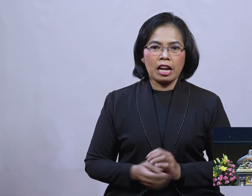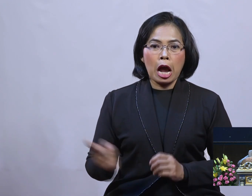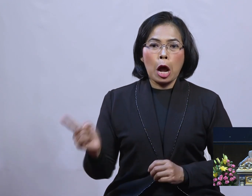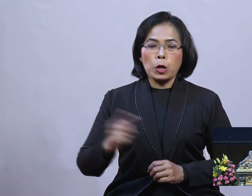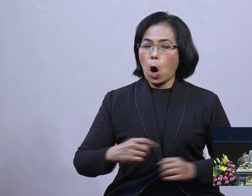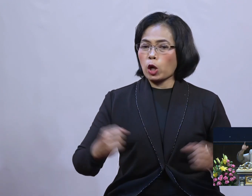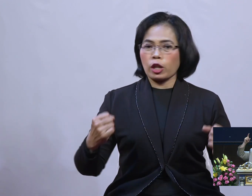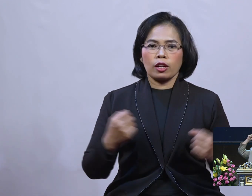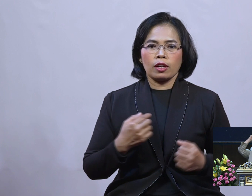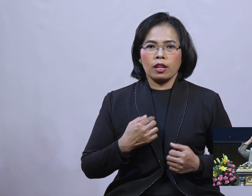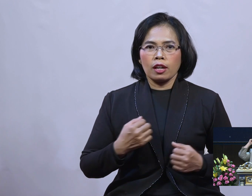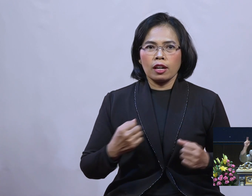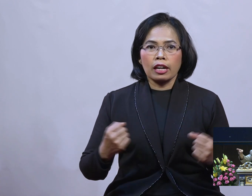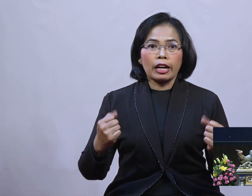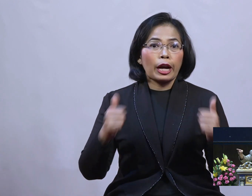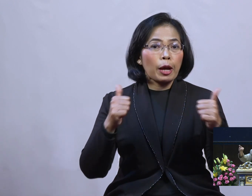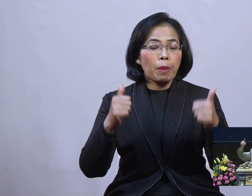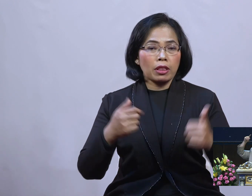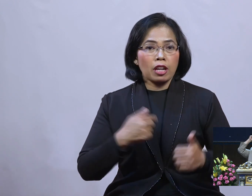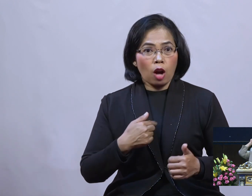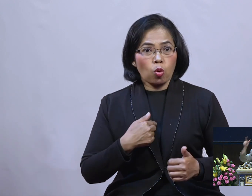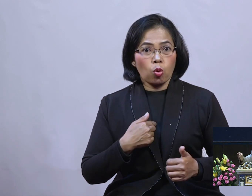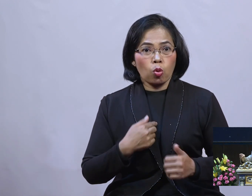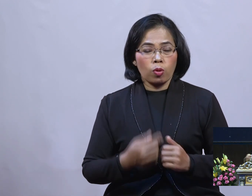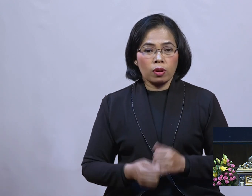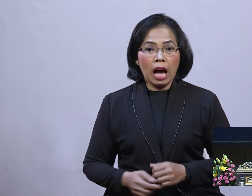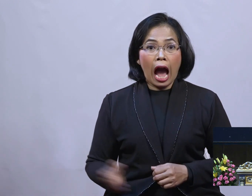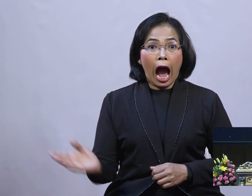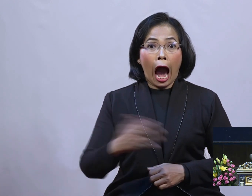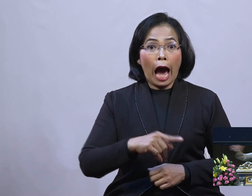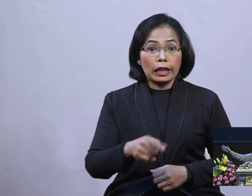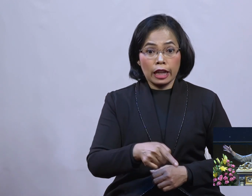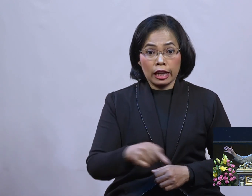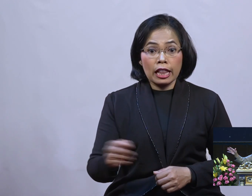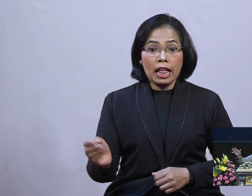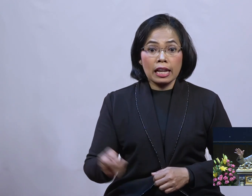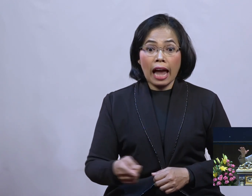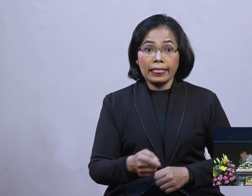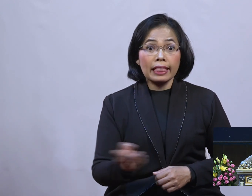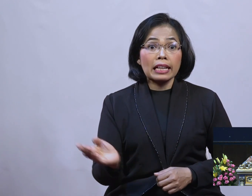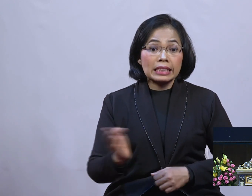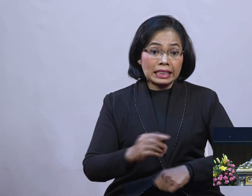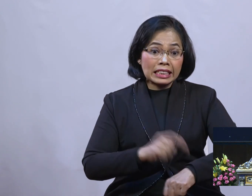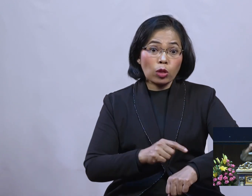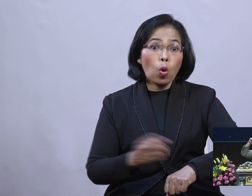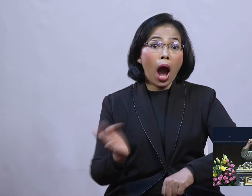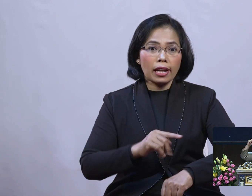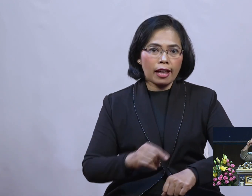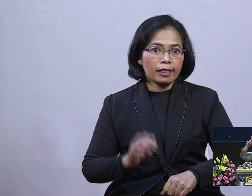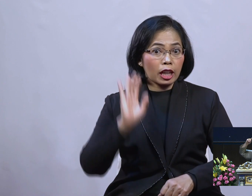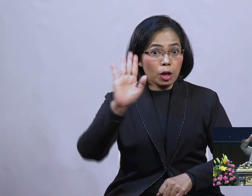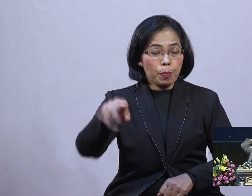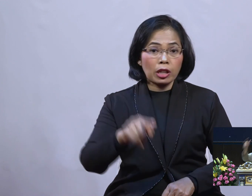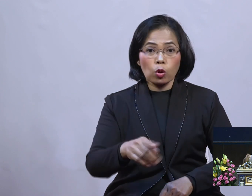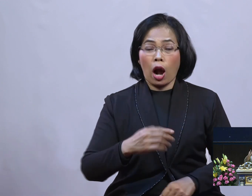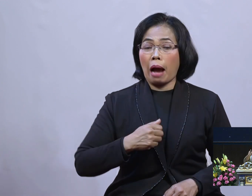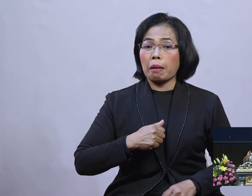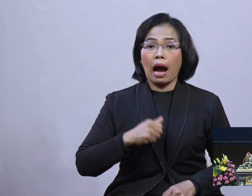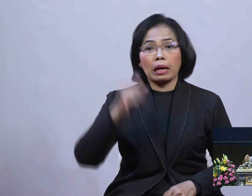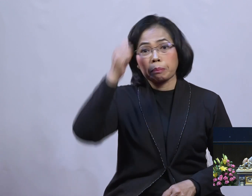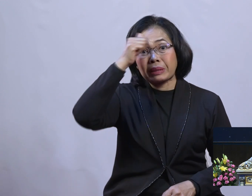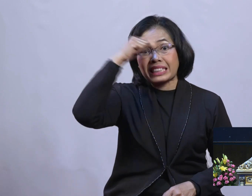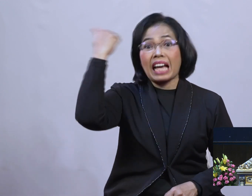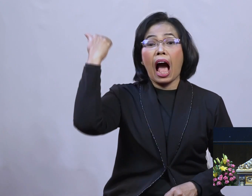dari kemampuanmu harinya ganti bangku akan menyesal dan kau akan kehilangan segala-galanya karena orang yang mendirikan di akan